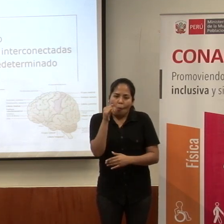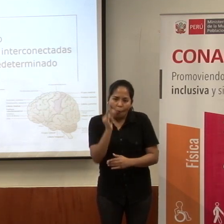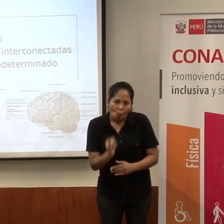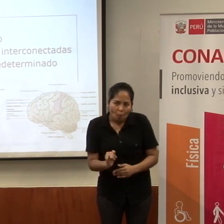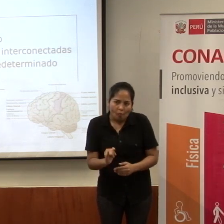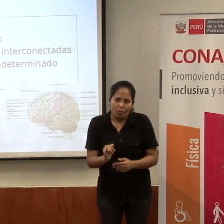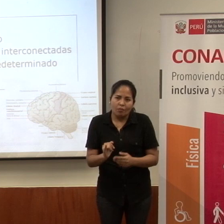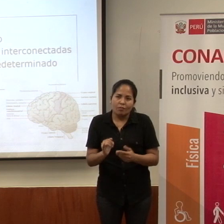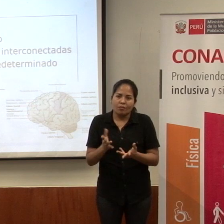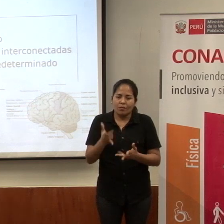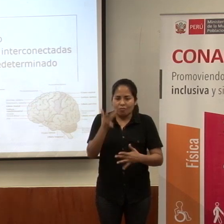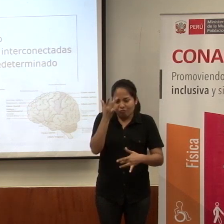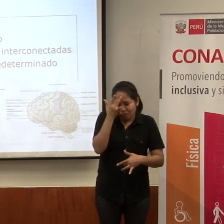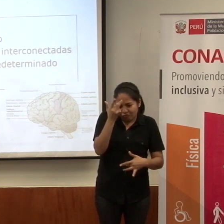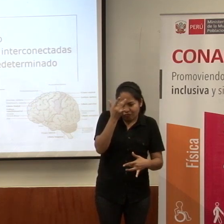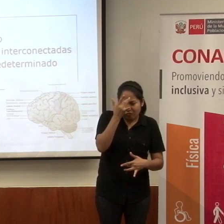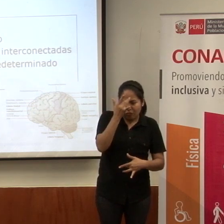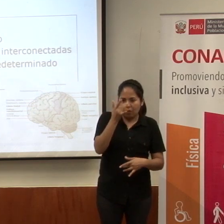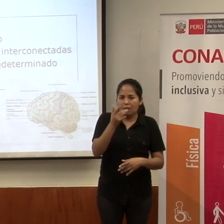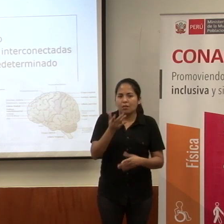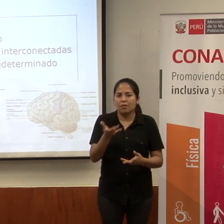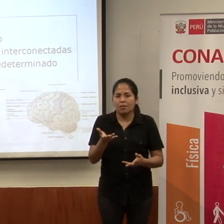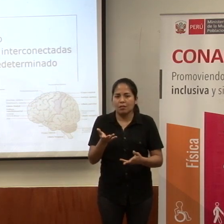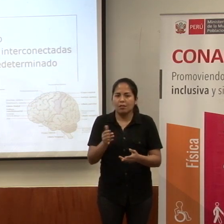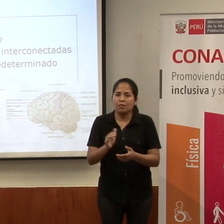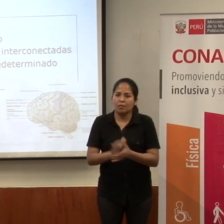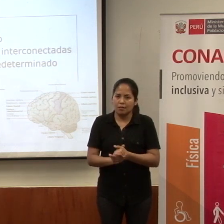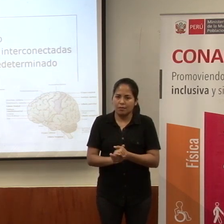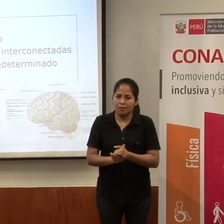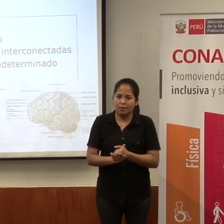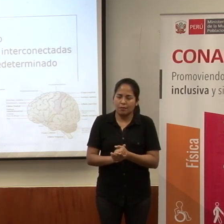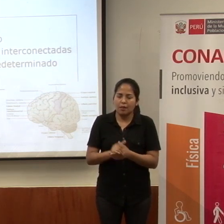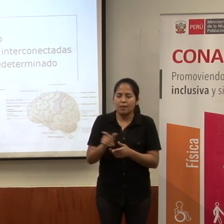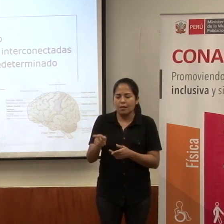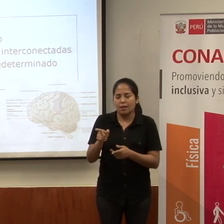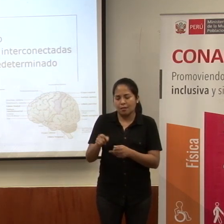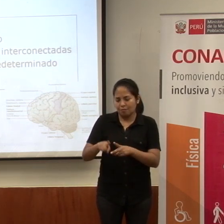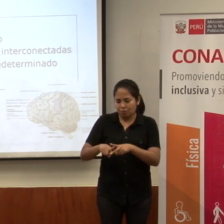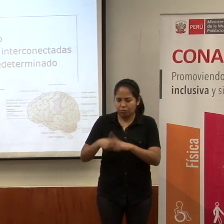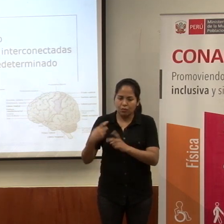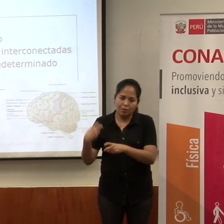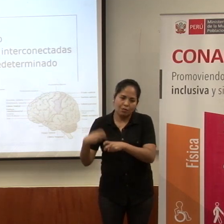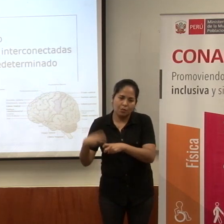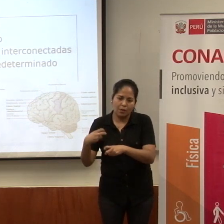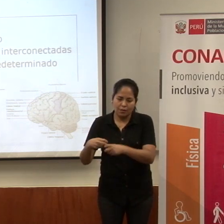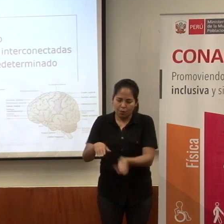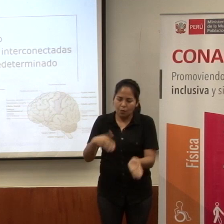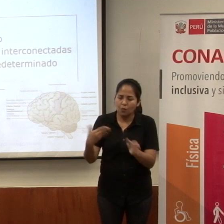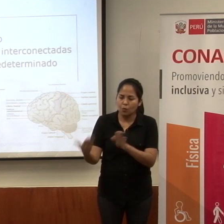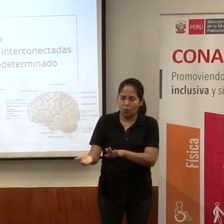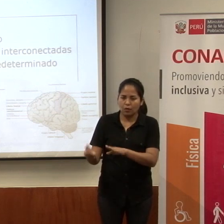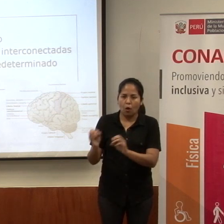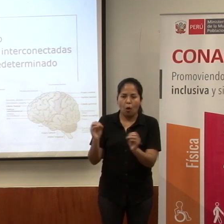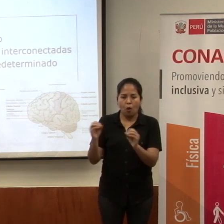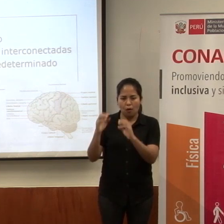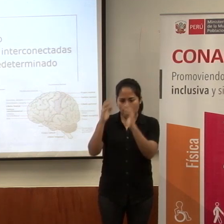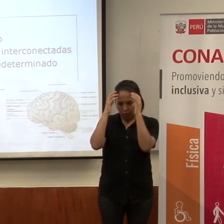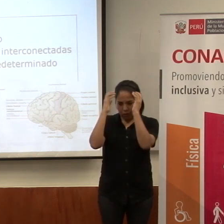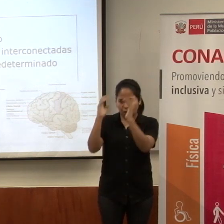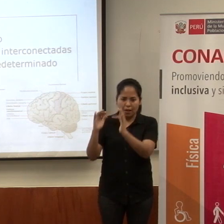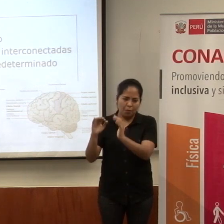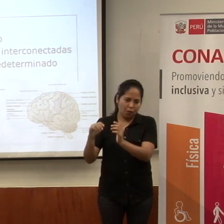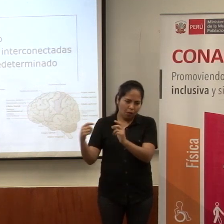hipoglucemia, que es déficit de glucosa, y el déficit de glucosa es una causa de muerte o de daño cerebral en los niños recién